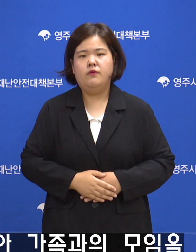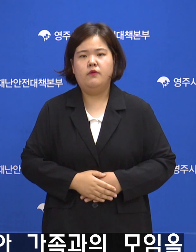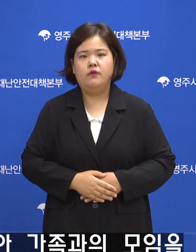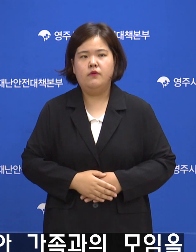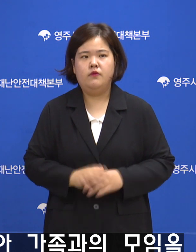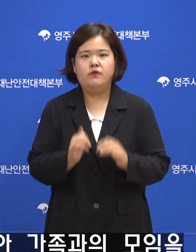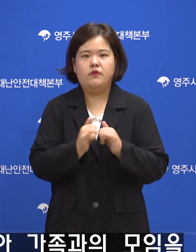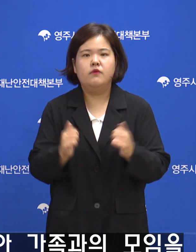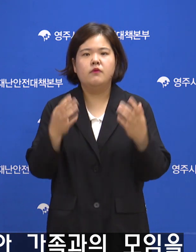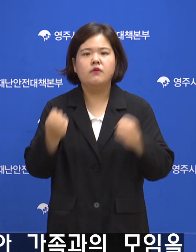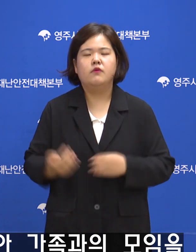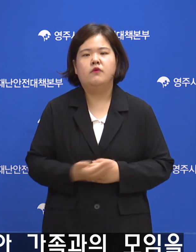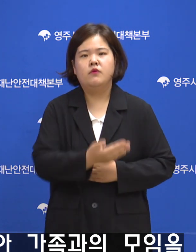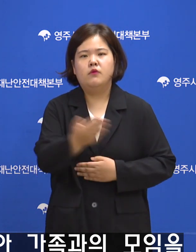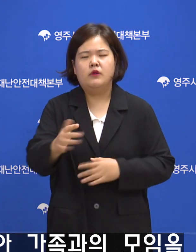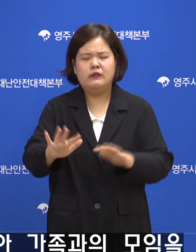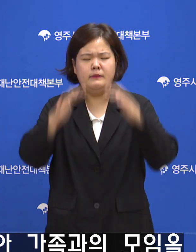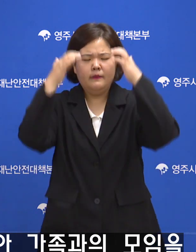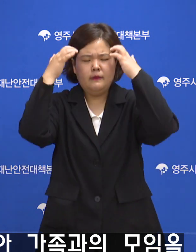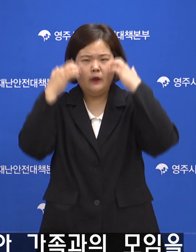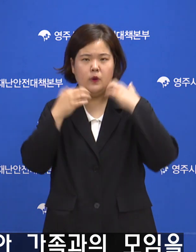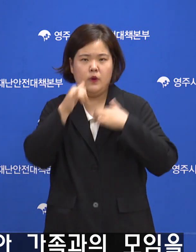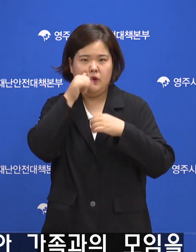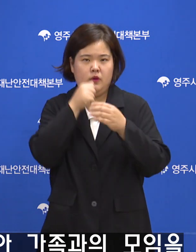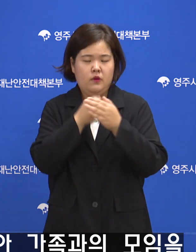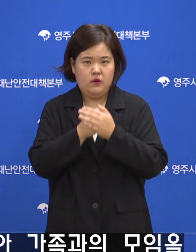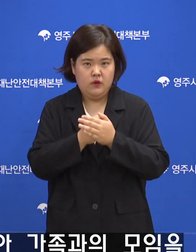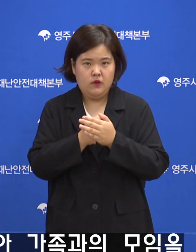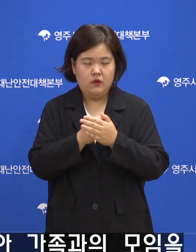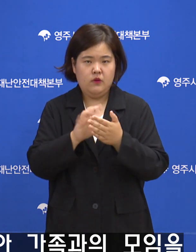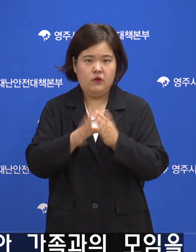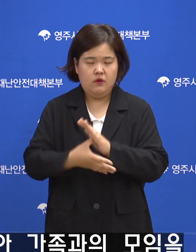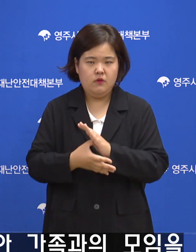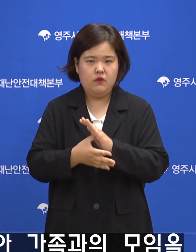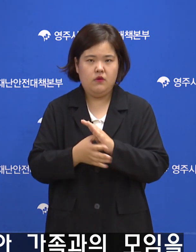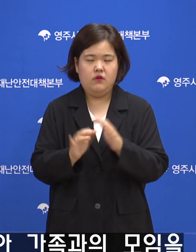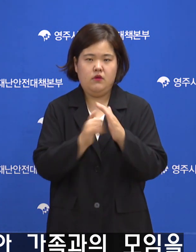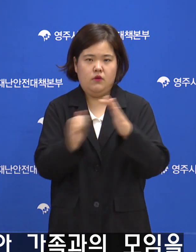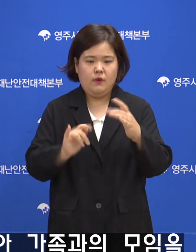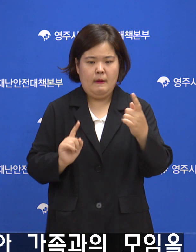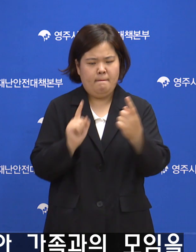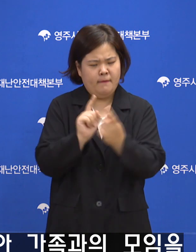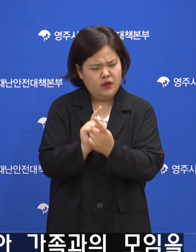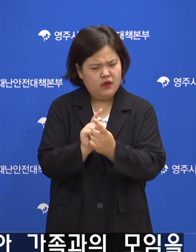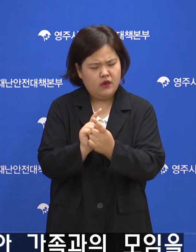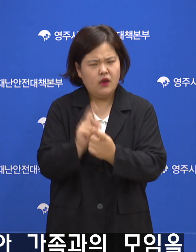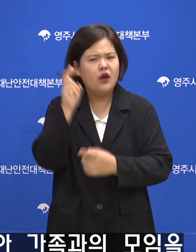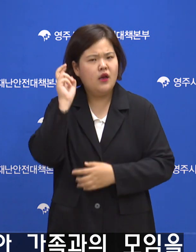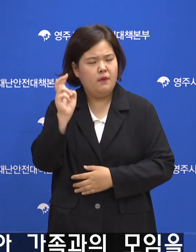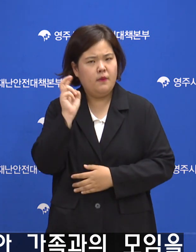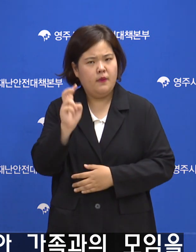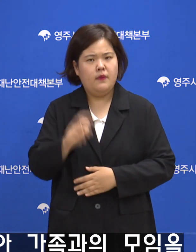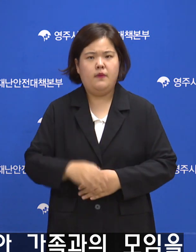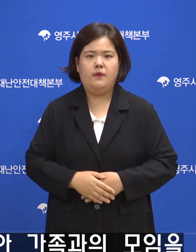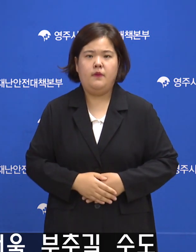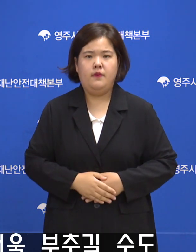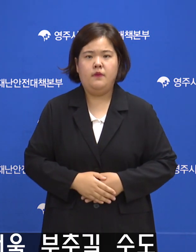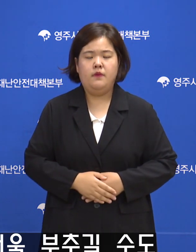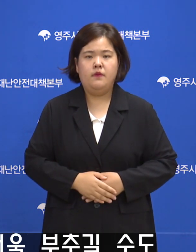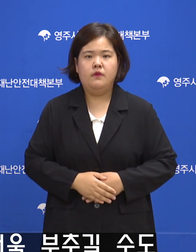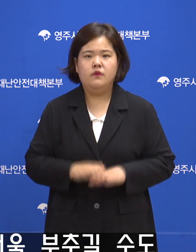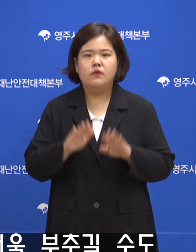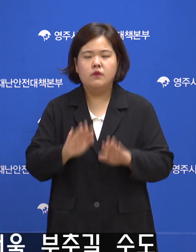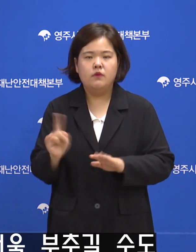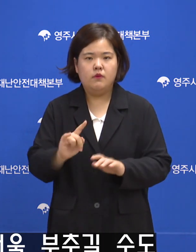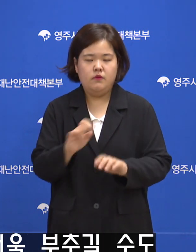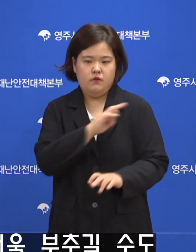많은 분들이 여름 휴가철을 맞아 가족과의 모임을 가지셨거나 가지실 것으로 예상이 됩니다. 그러나